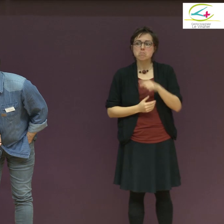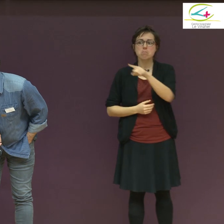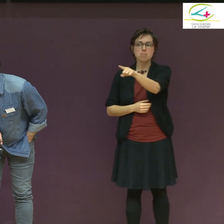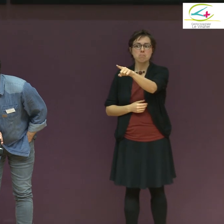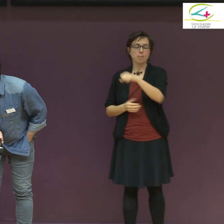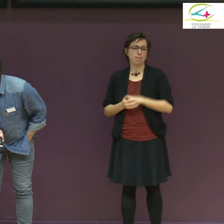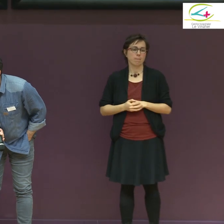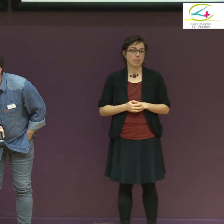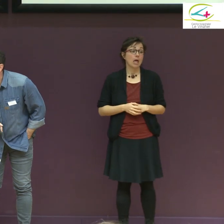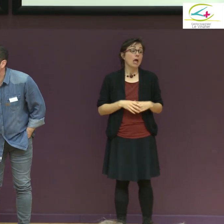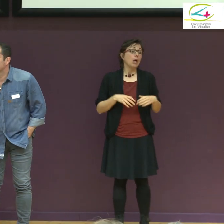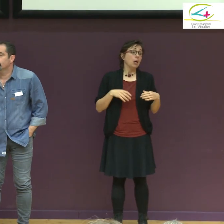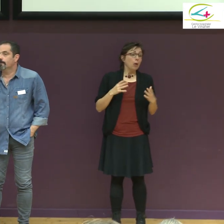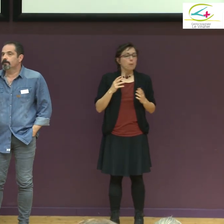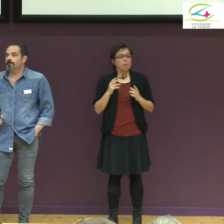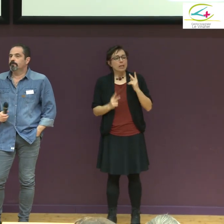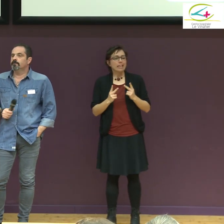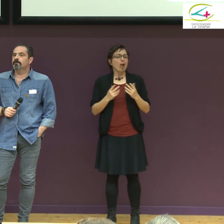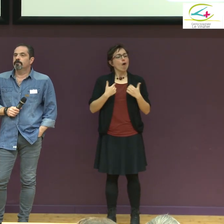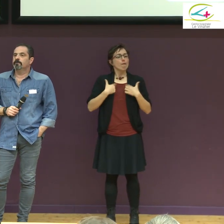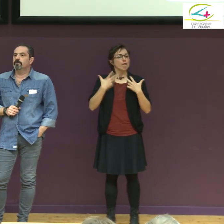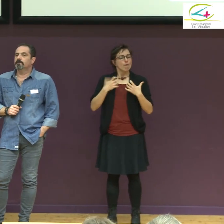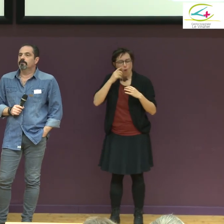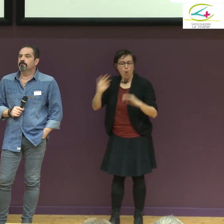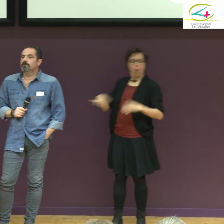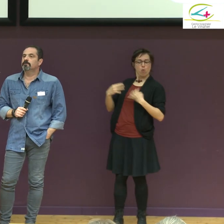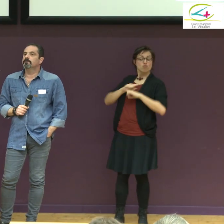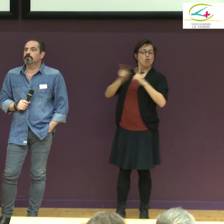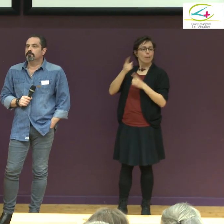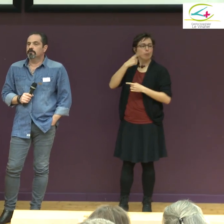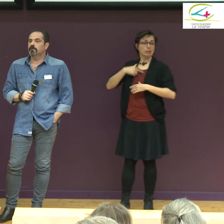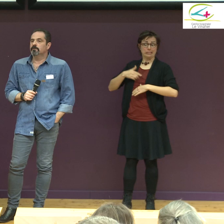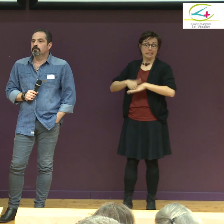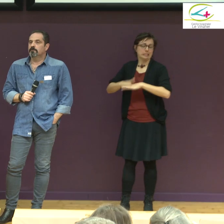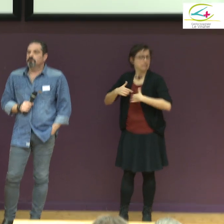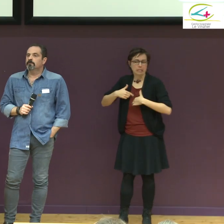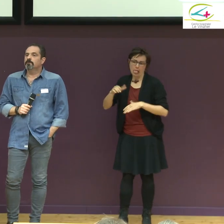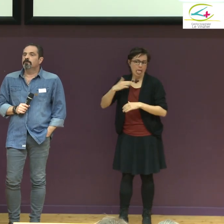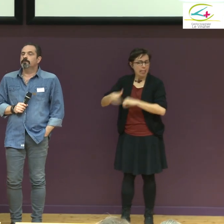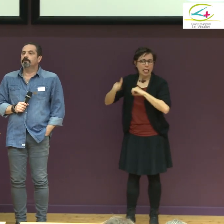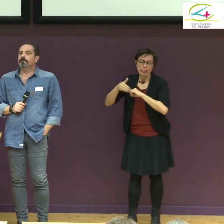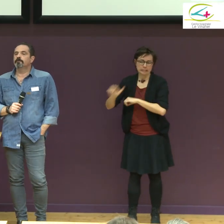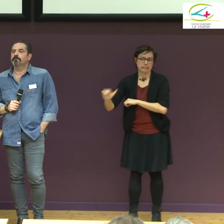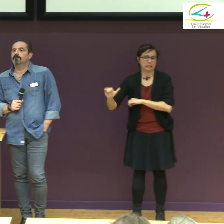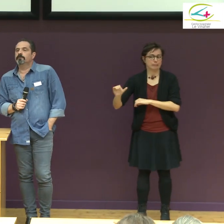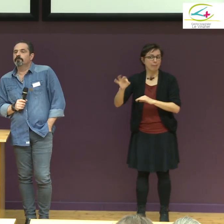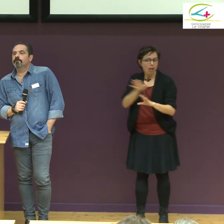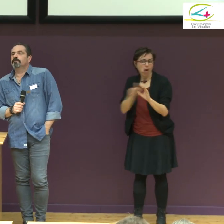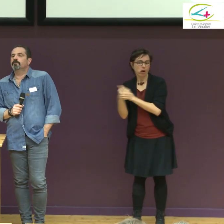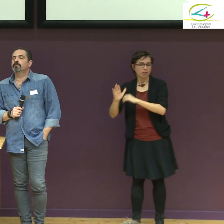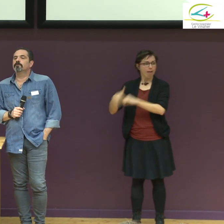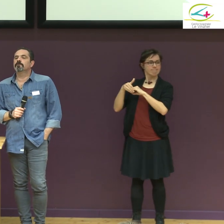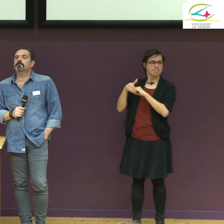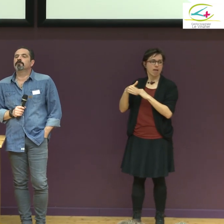Peut-être que parfois, ça, enfin, c'est pas pour attirer l'attention, mais c'est un appel à l'aide. C'est quand une personne qui se suicide, c'est que quand il y a une